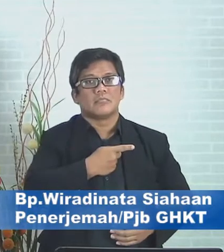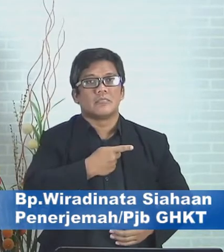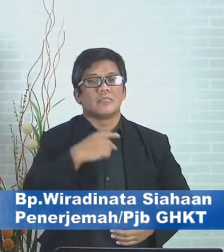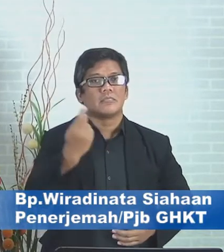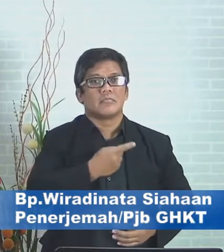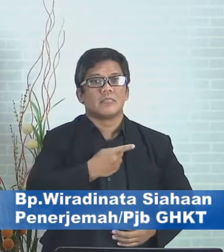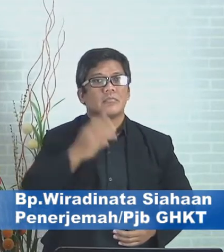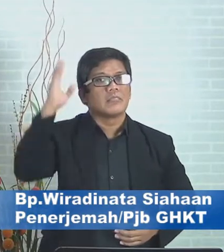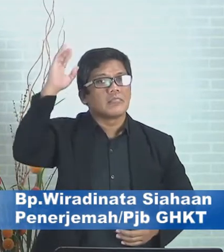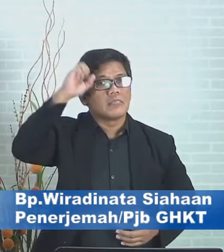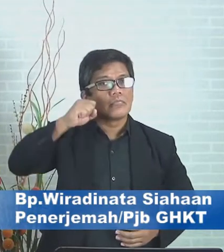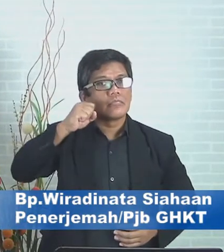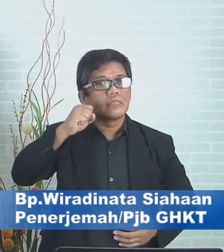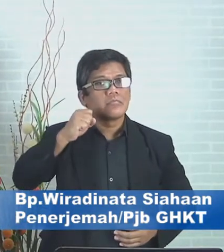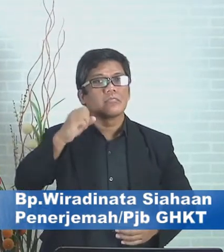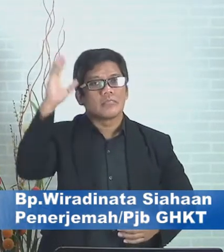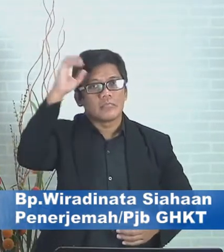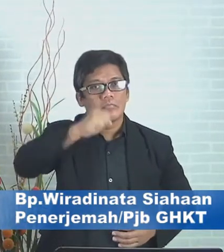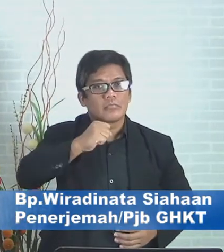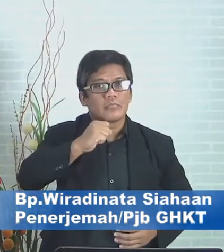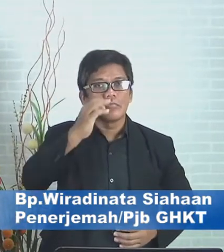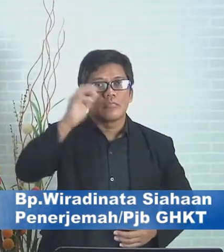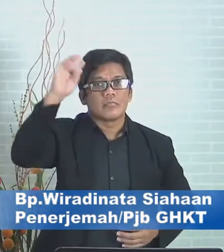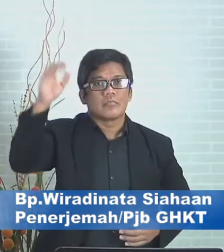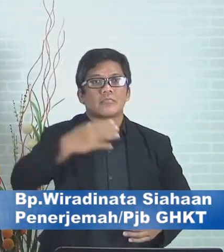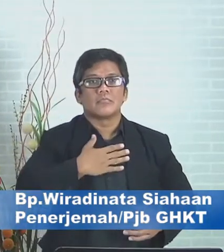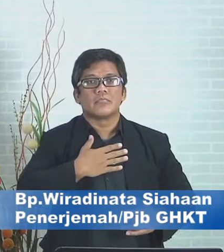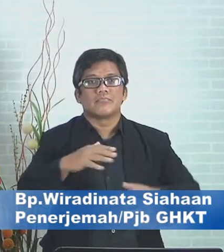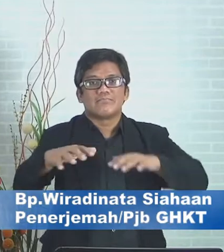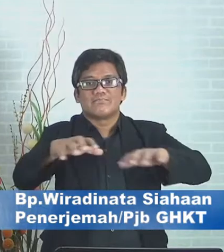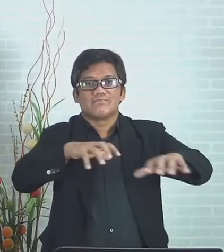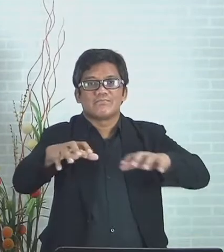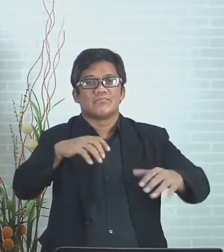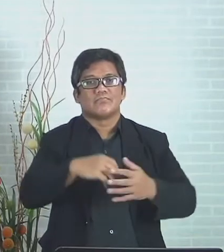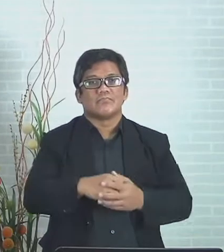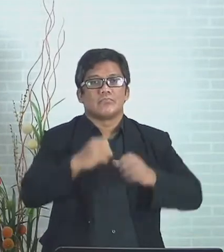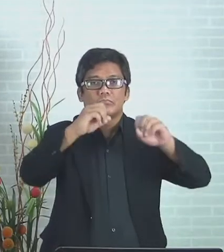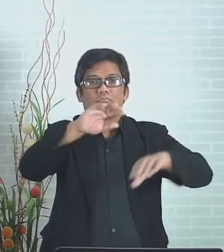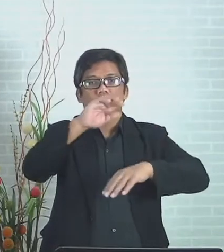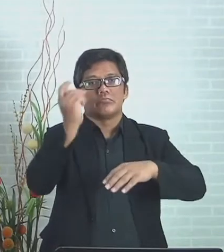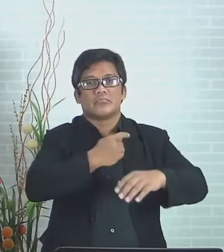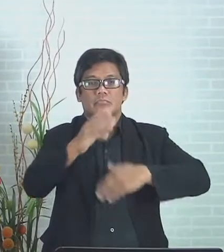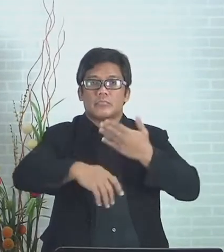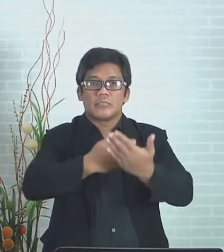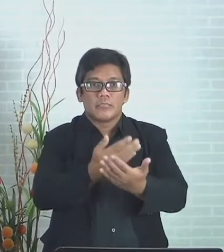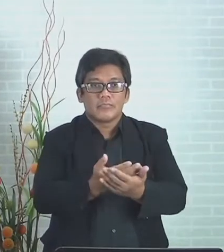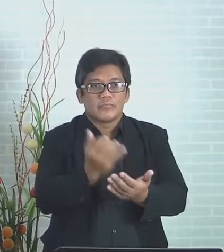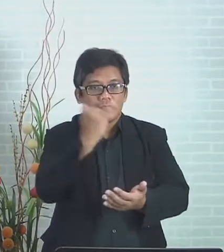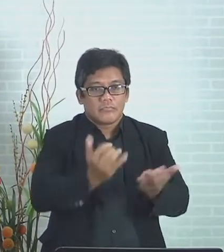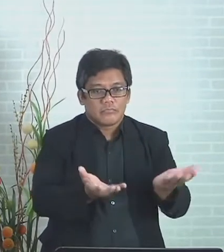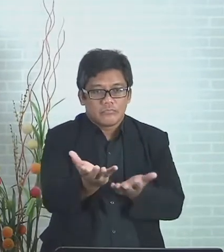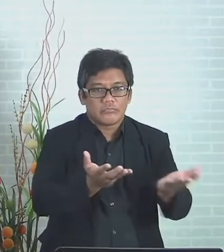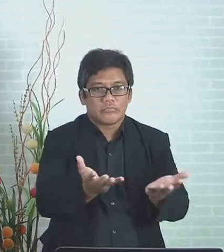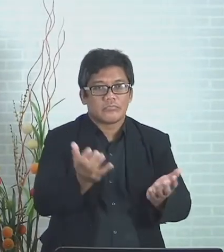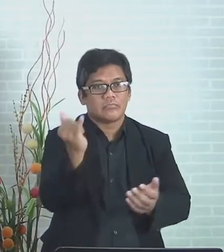mengerti memahami firmanMu dan kami melakukannya Tuhan terima kasih Berkati kami semua baik kami yang melayani